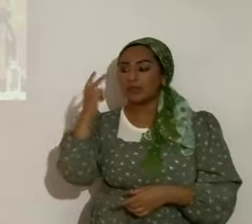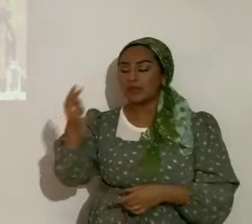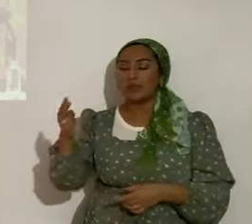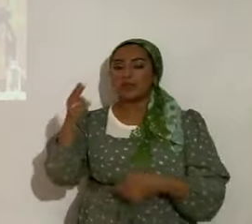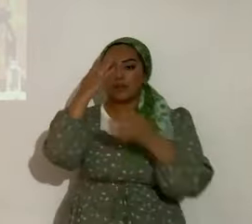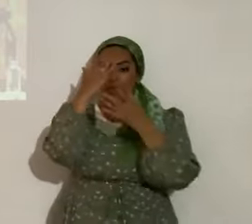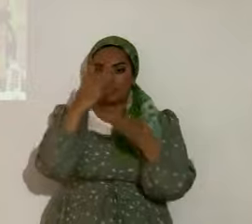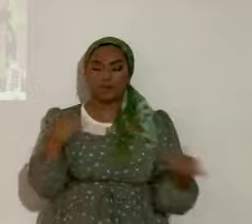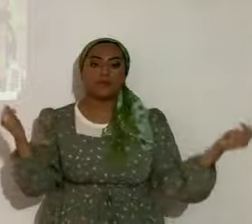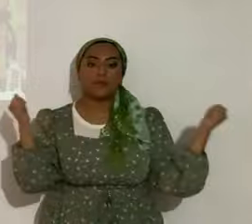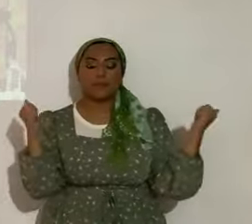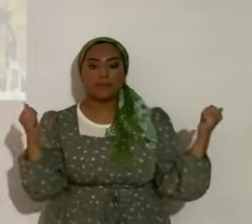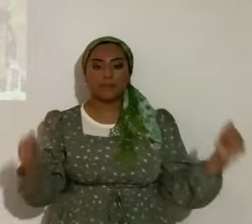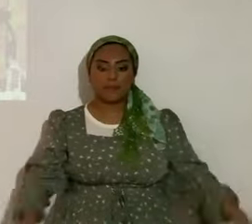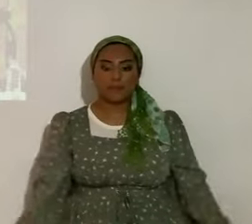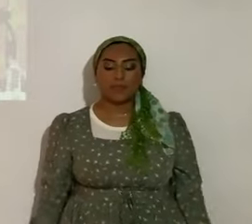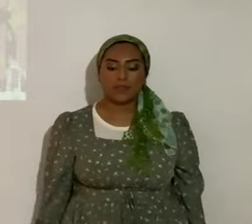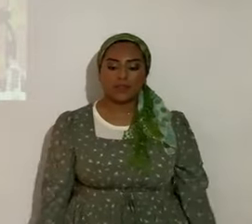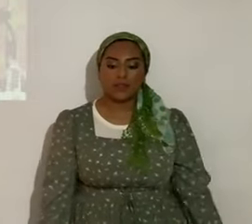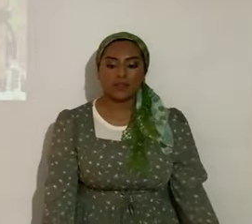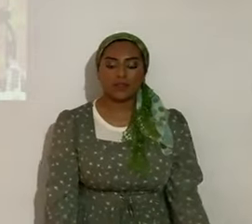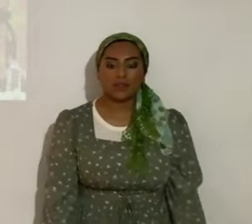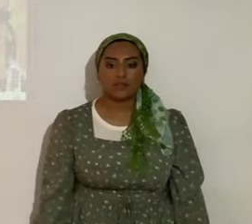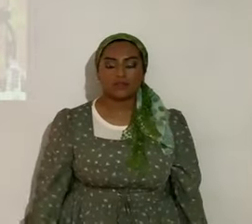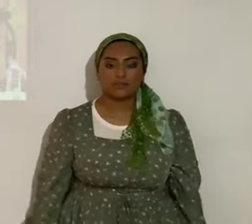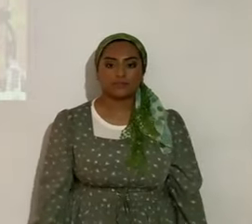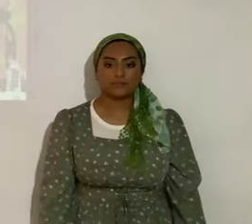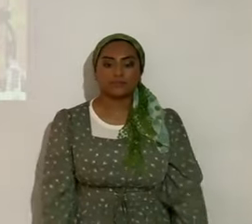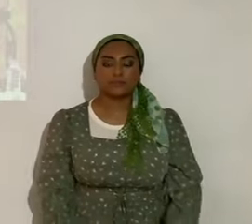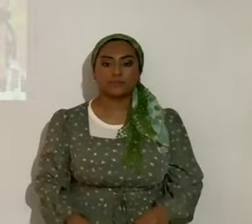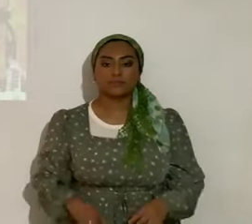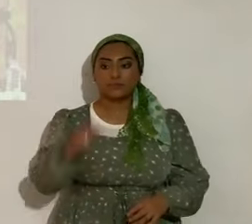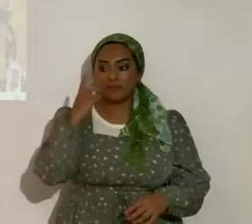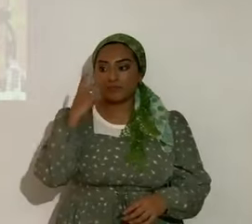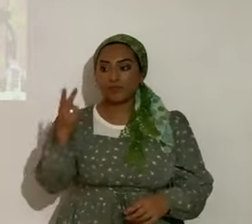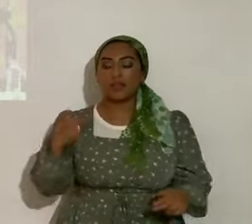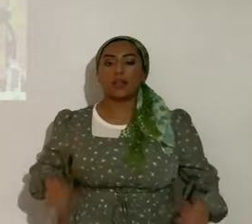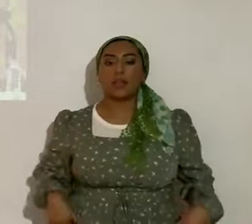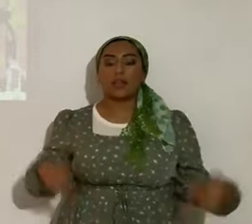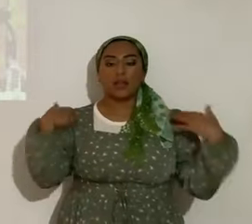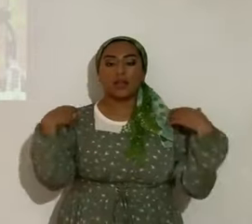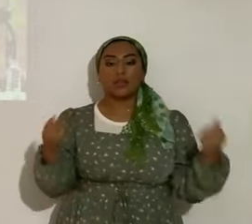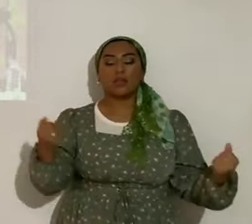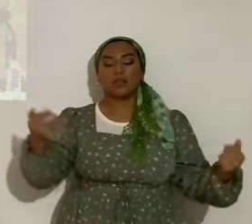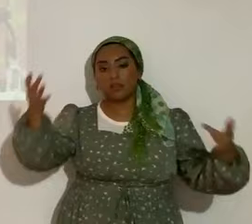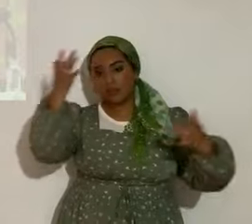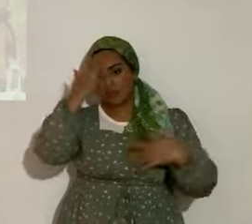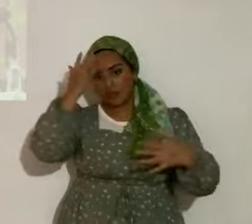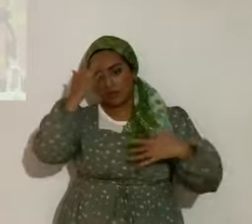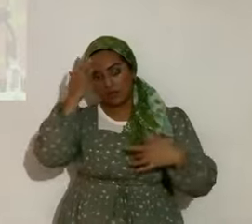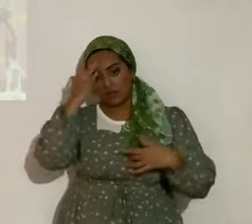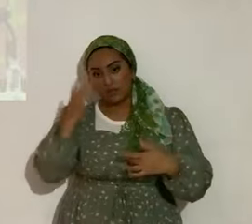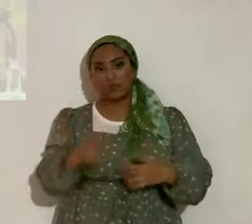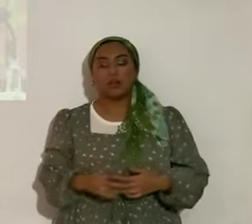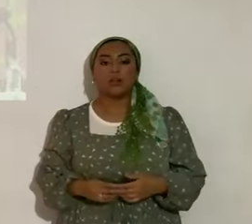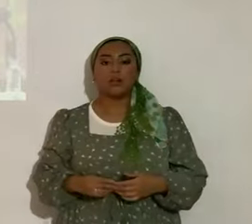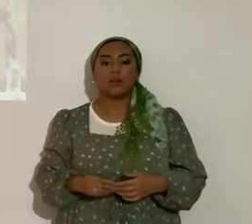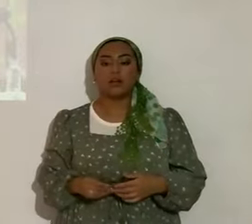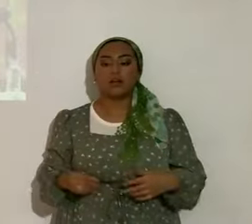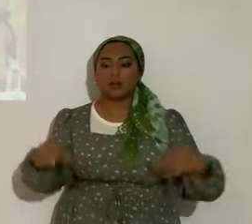la sanidad no se ve en cuanto a sanidad, pero sí ves la salud del enfermo, o sea, del que estaba enfermo, que